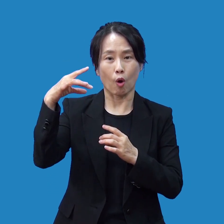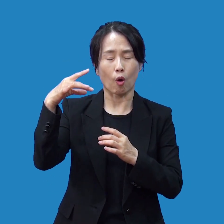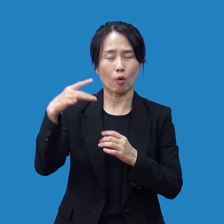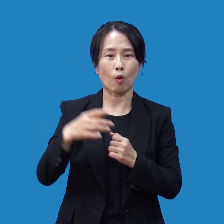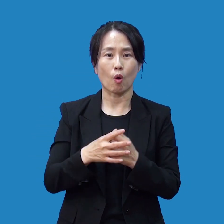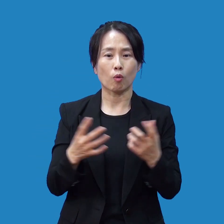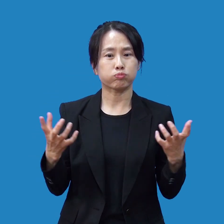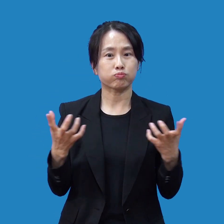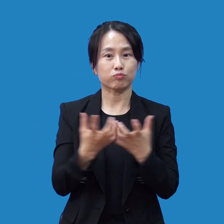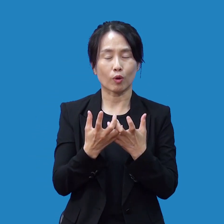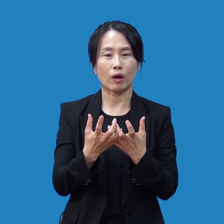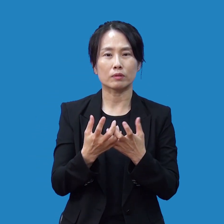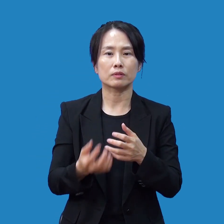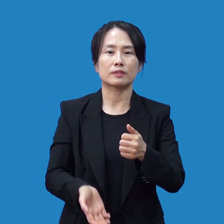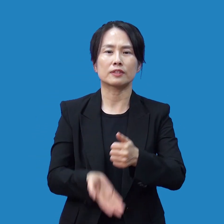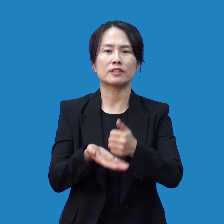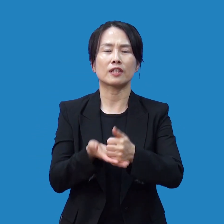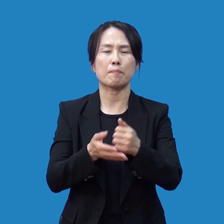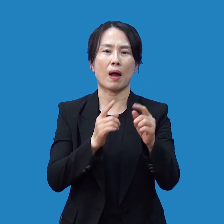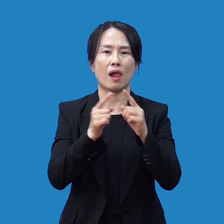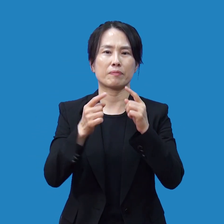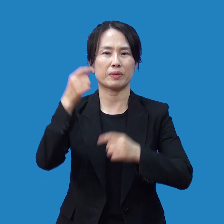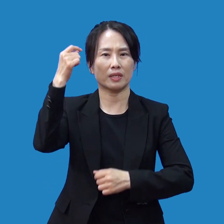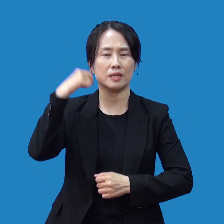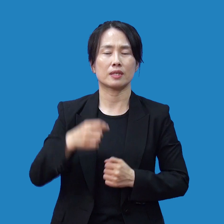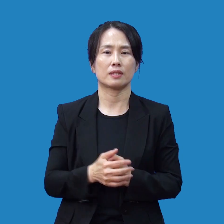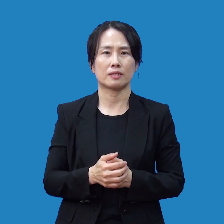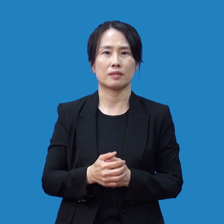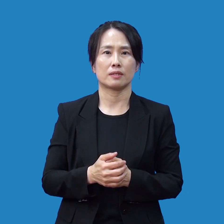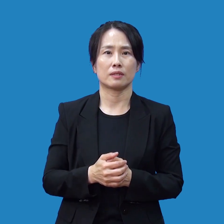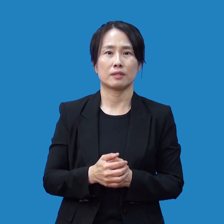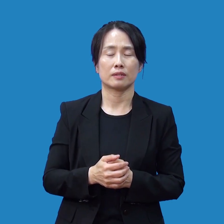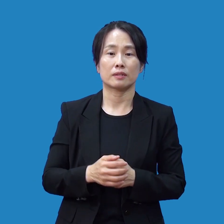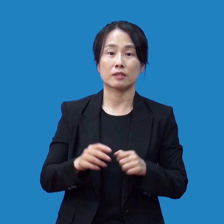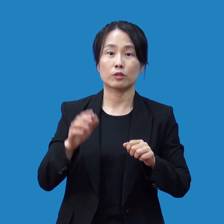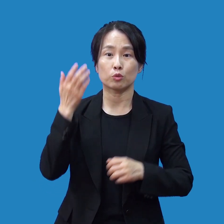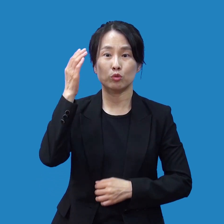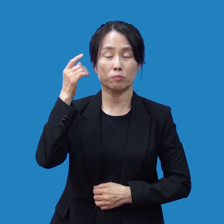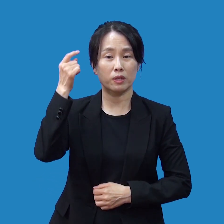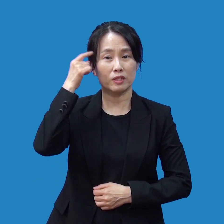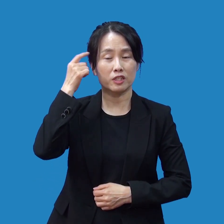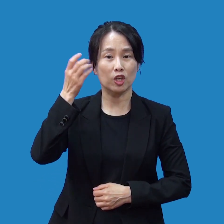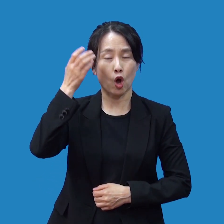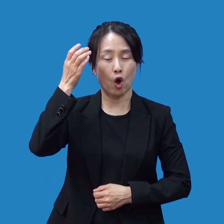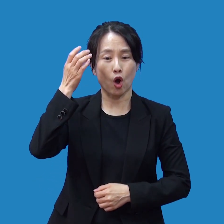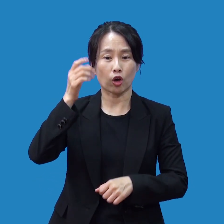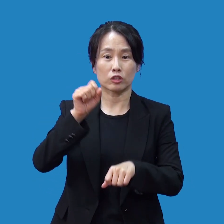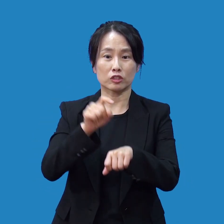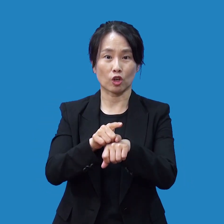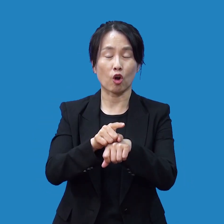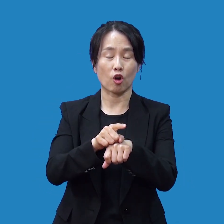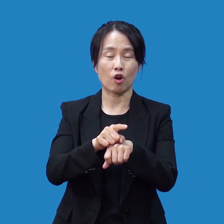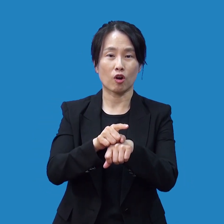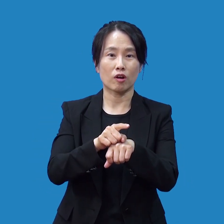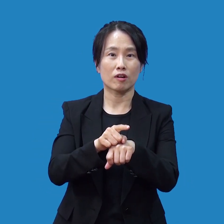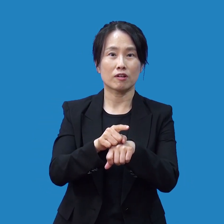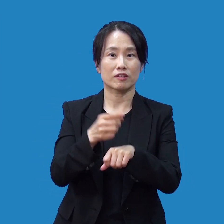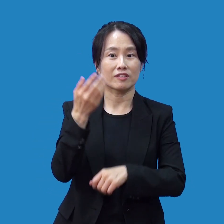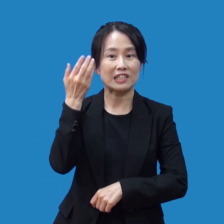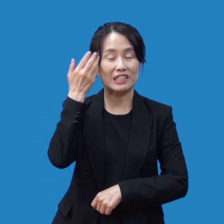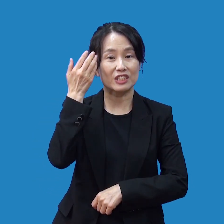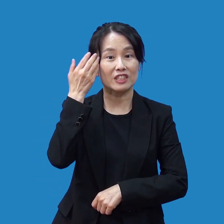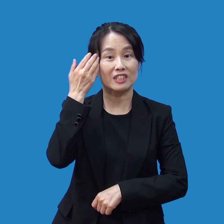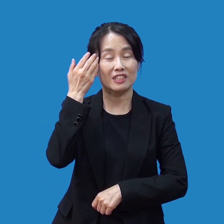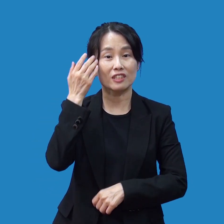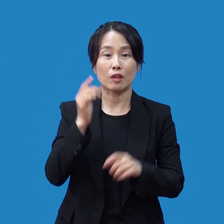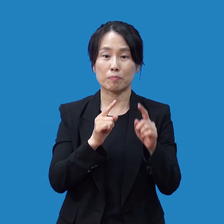극찬입니다. 최근에는 이 영성지능, 이 spiritual intelligence라는 말도 자주 등장하는데요.